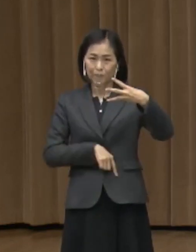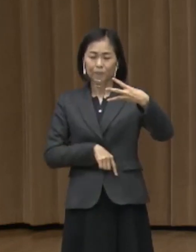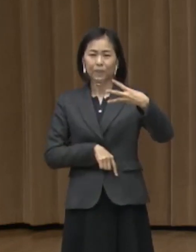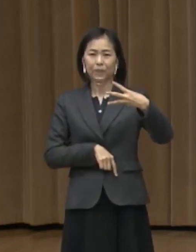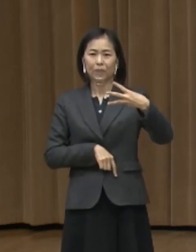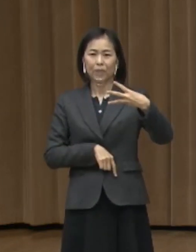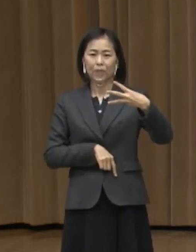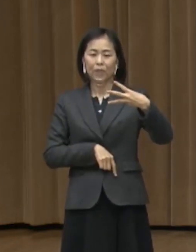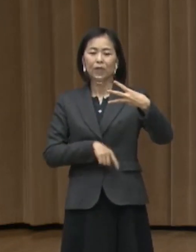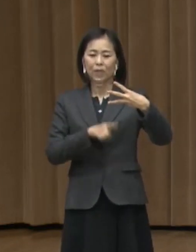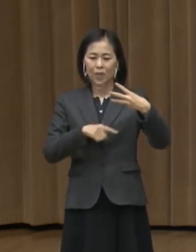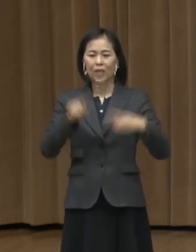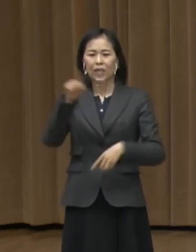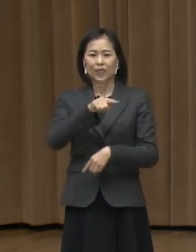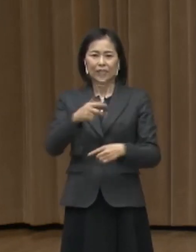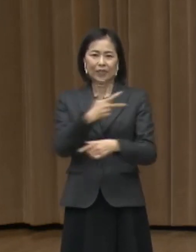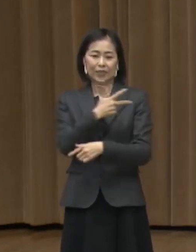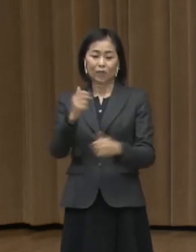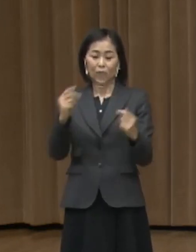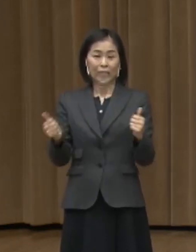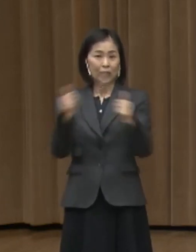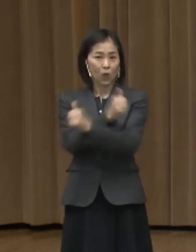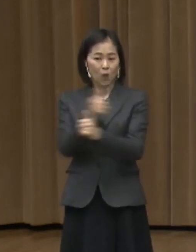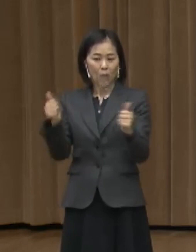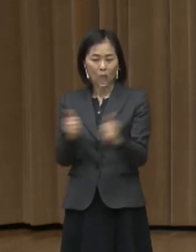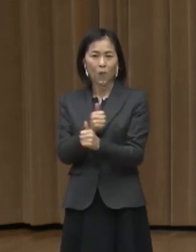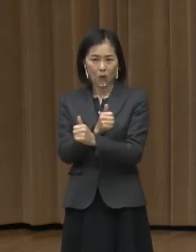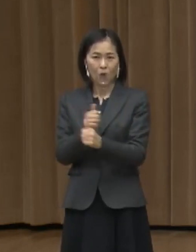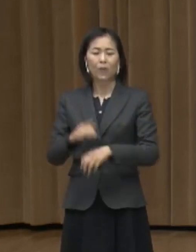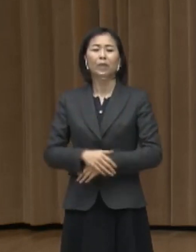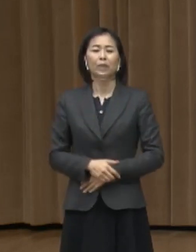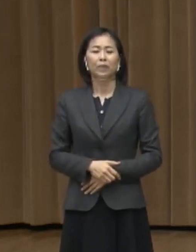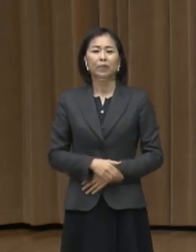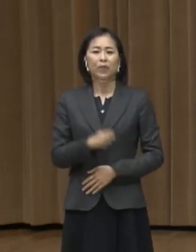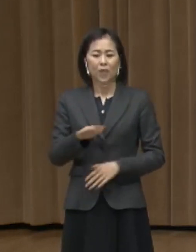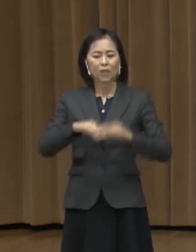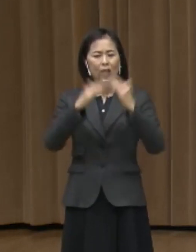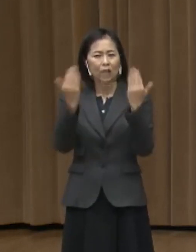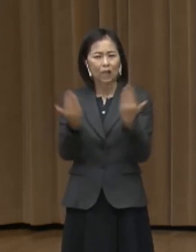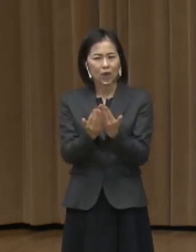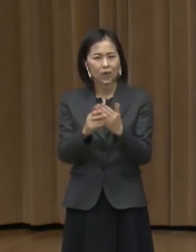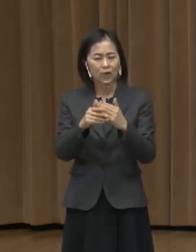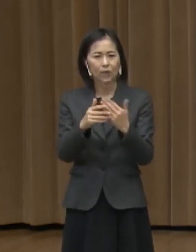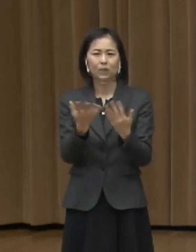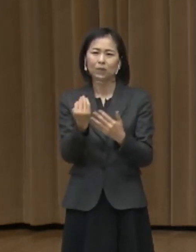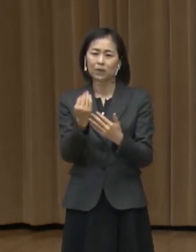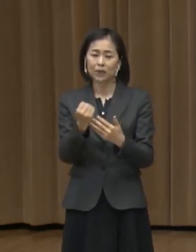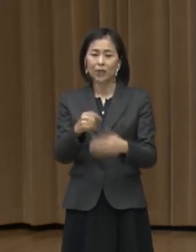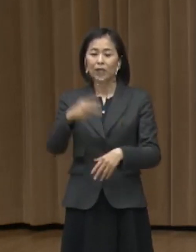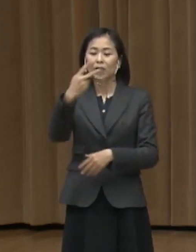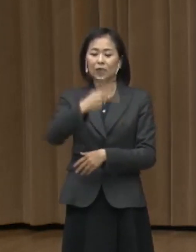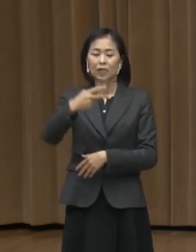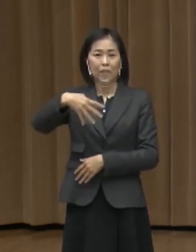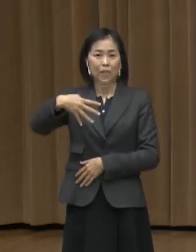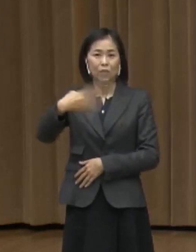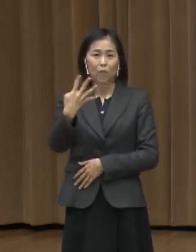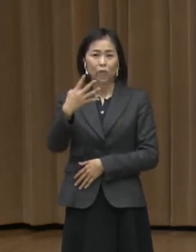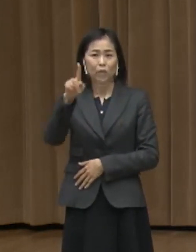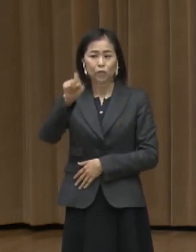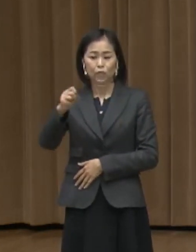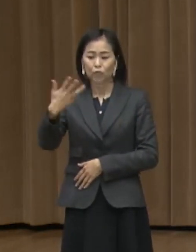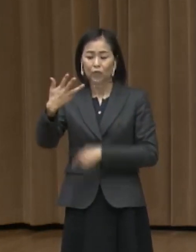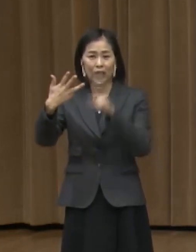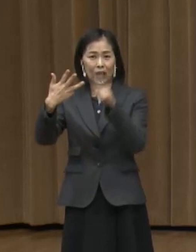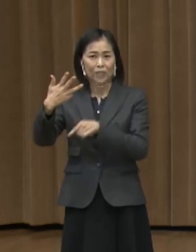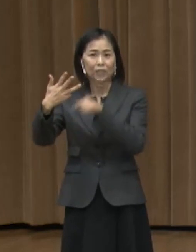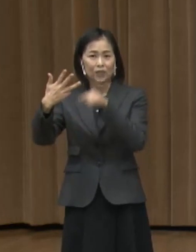き人事異動を行い、異動者数でありますけれども、全体で2418